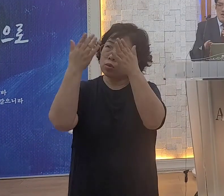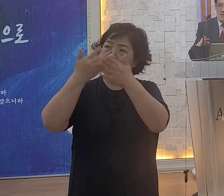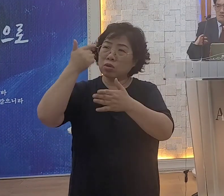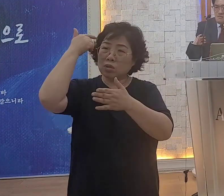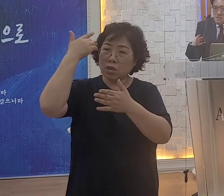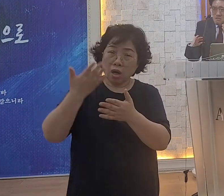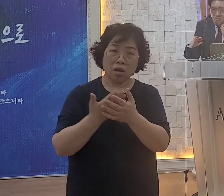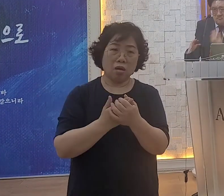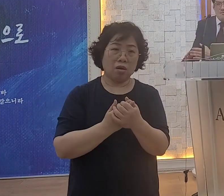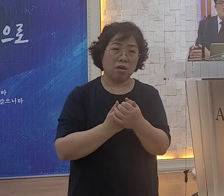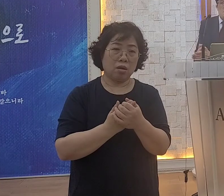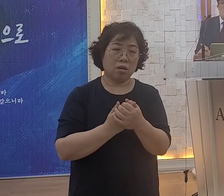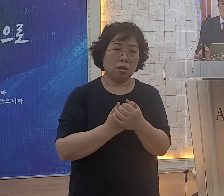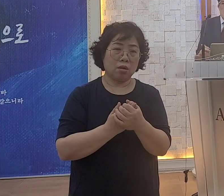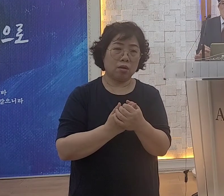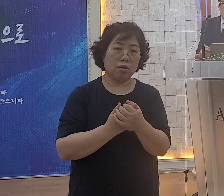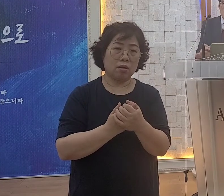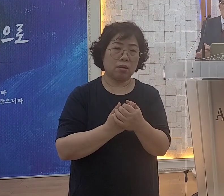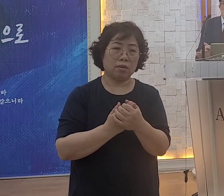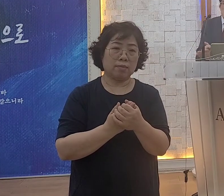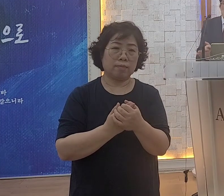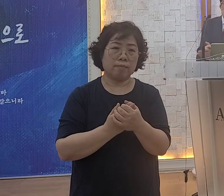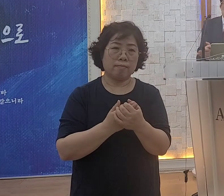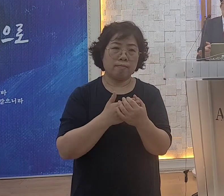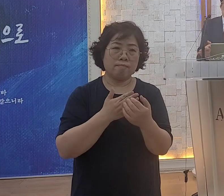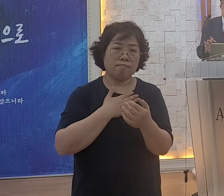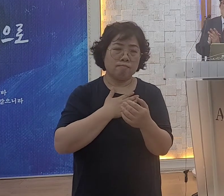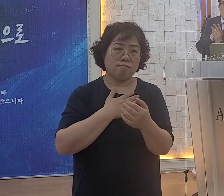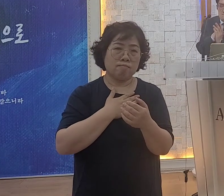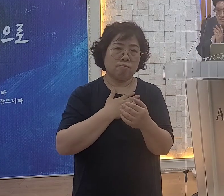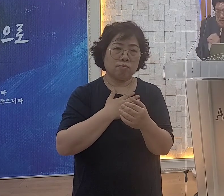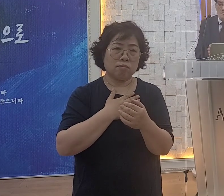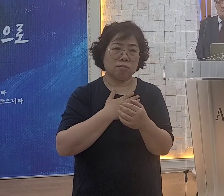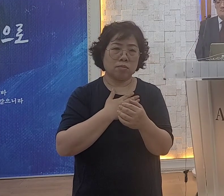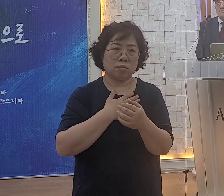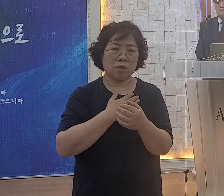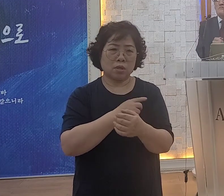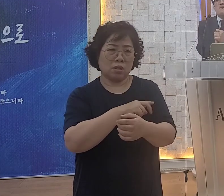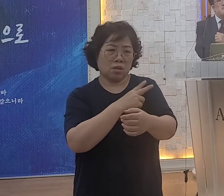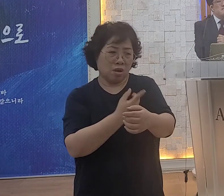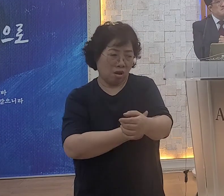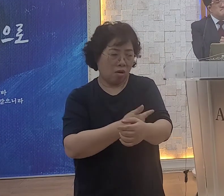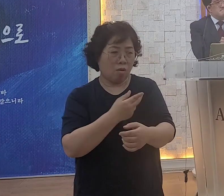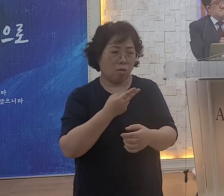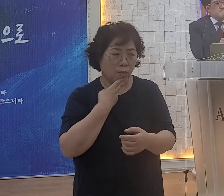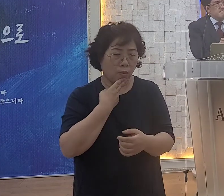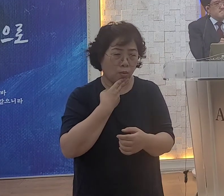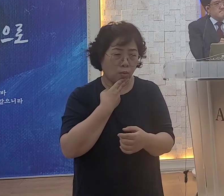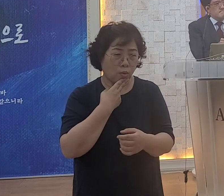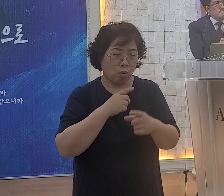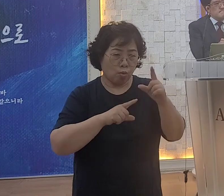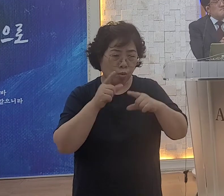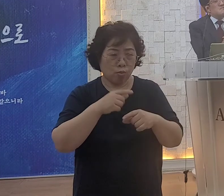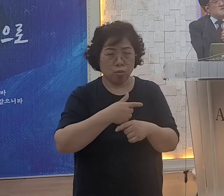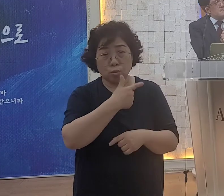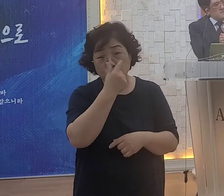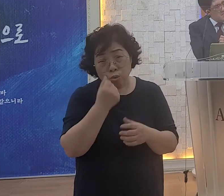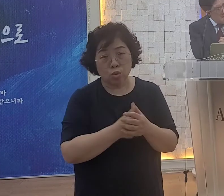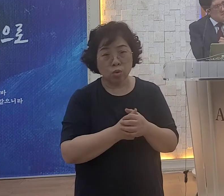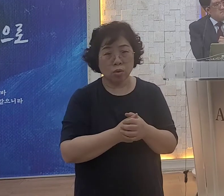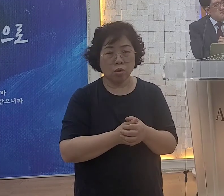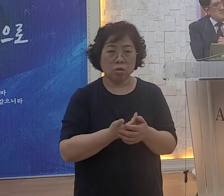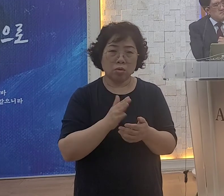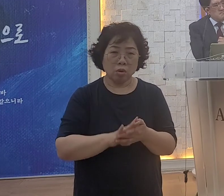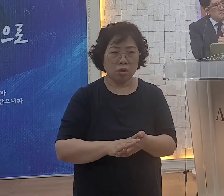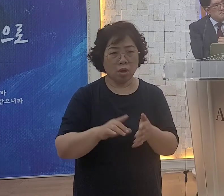나는 그렇게 살 믿음도 없고 그런 자격도 안 되고 주제도 안 돼. 근데 어떻게 이